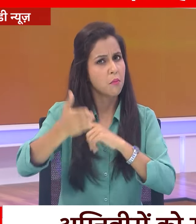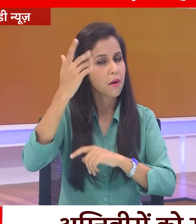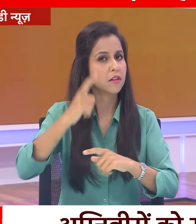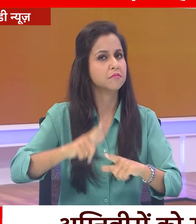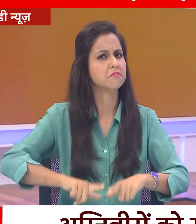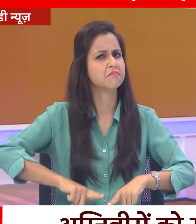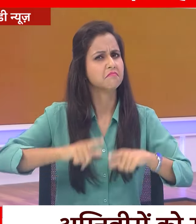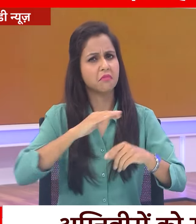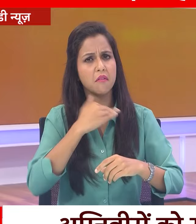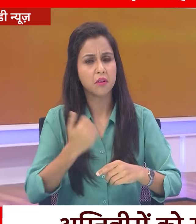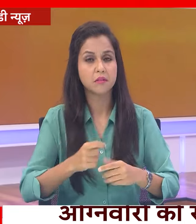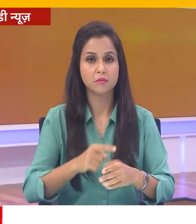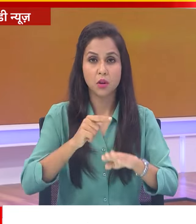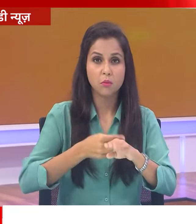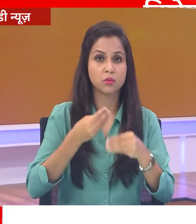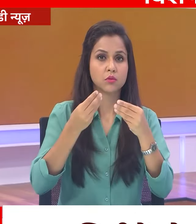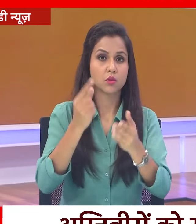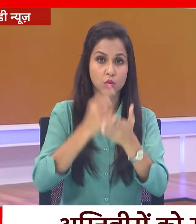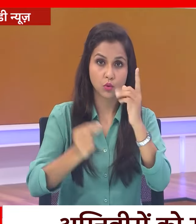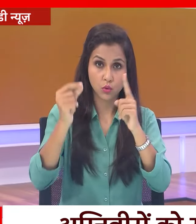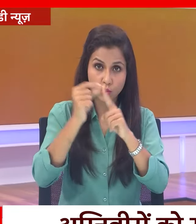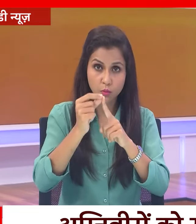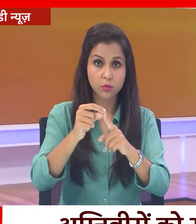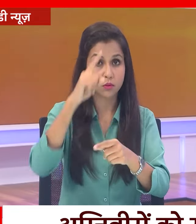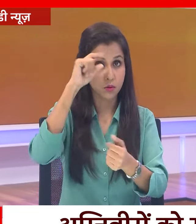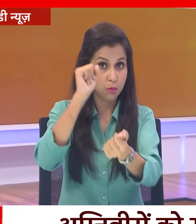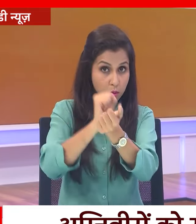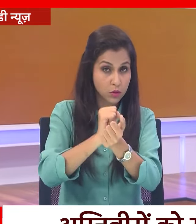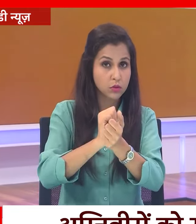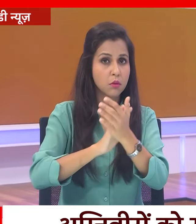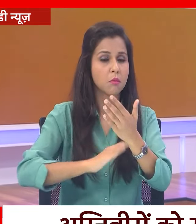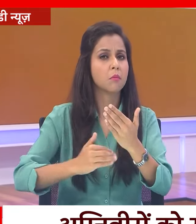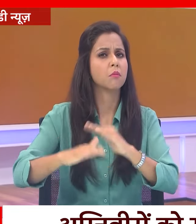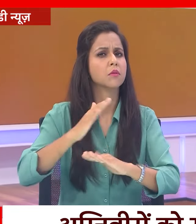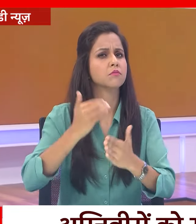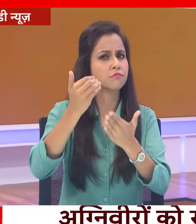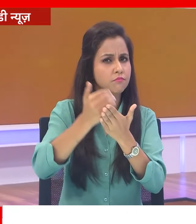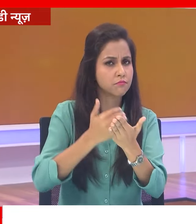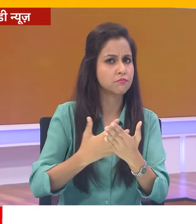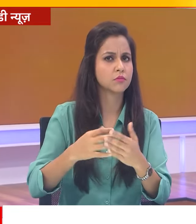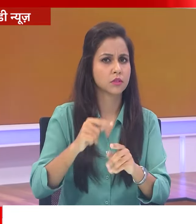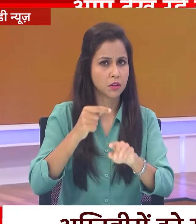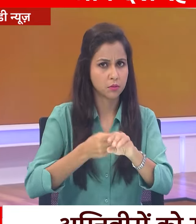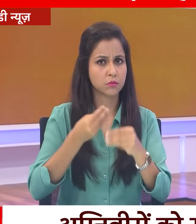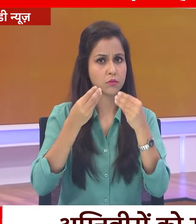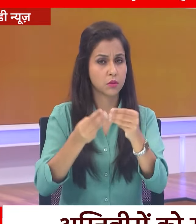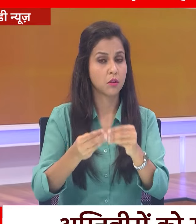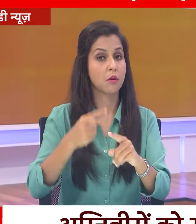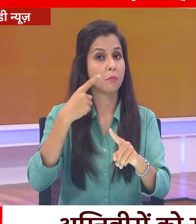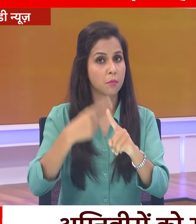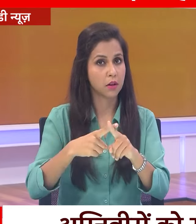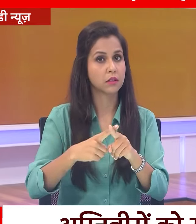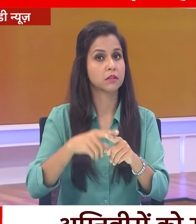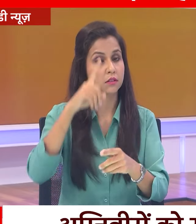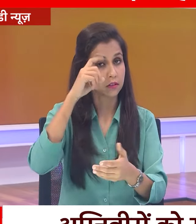को प्राथमिकता के आधार पर उत्तर प्रदेश पुलिस में समायोजन की सुविधा मिलेगी और इसके लिए एक